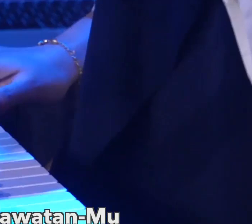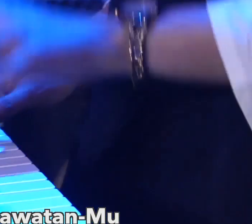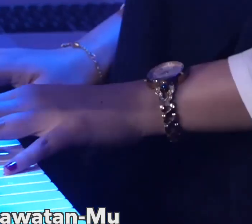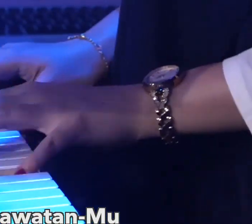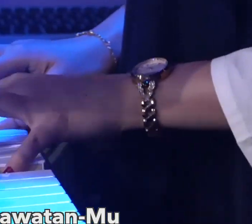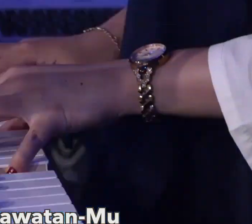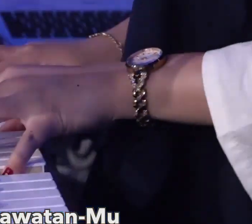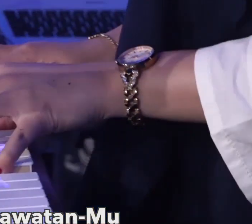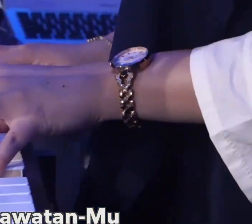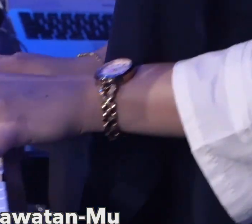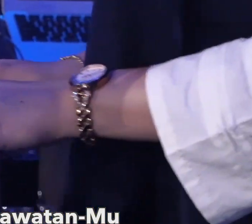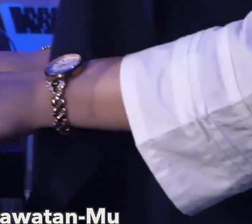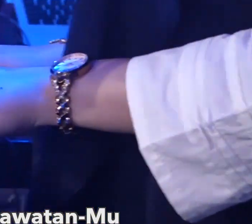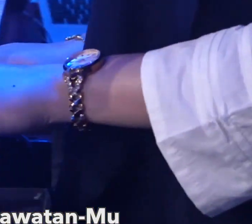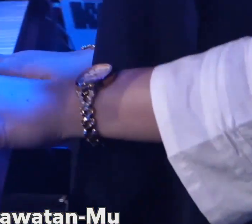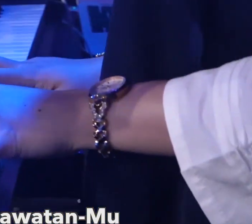kuasa